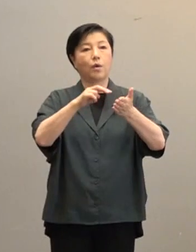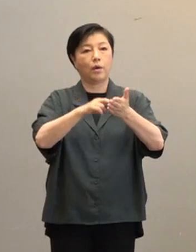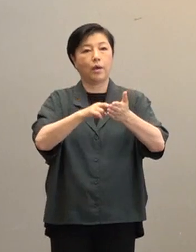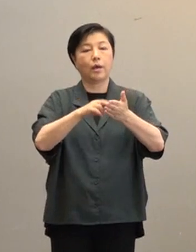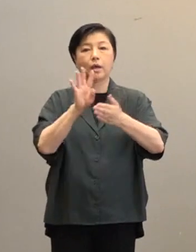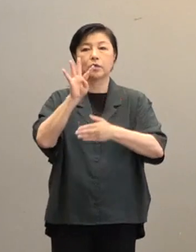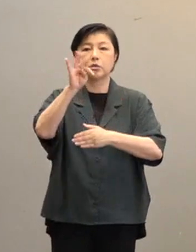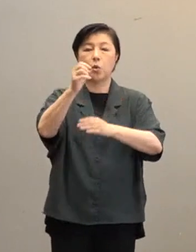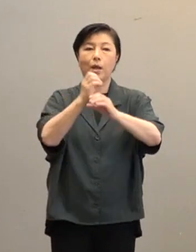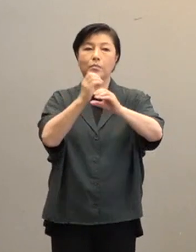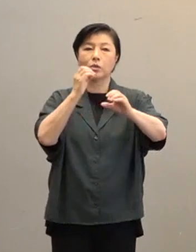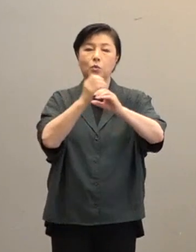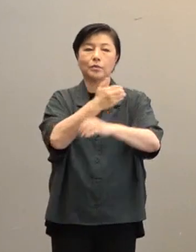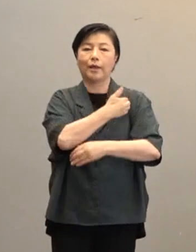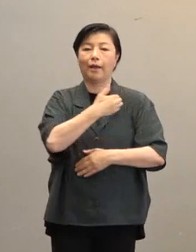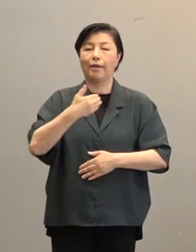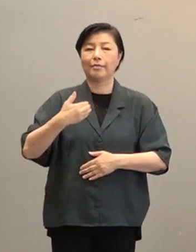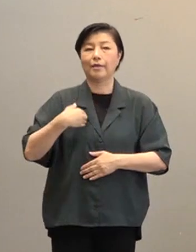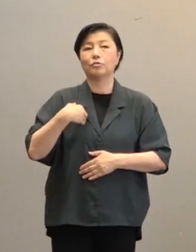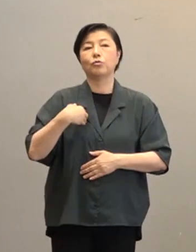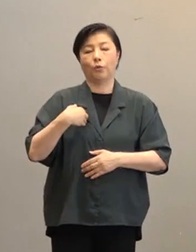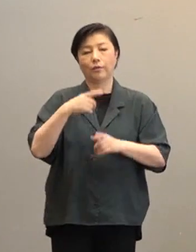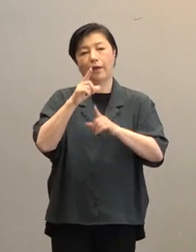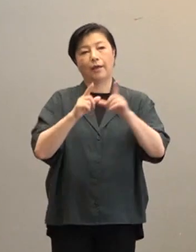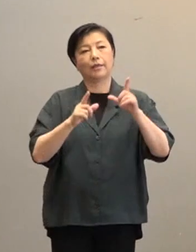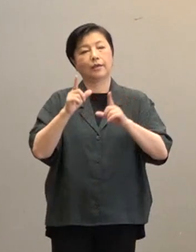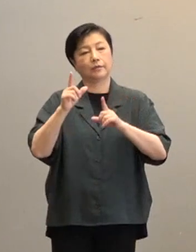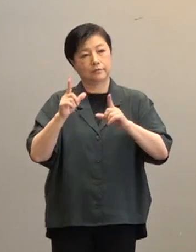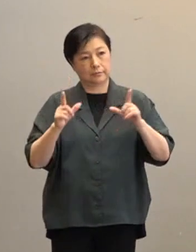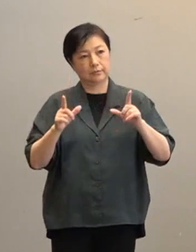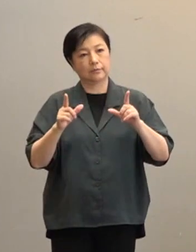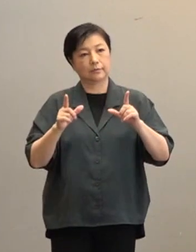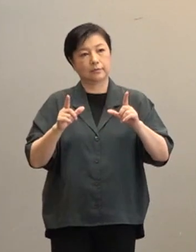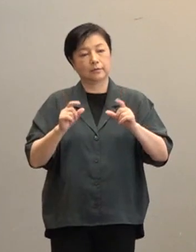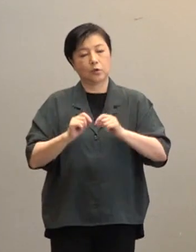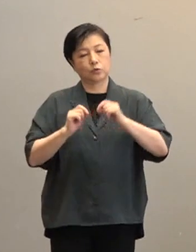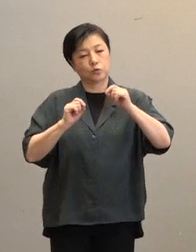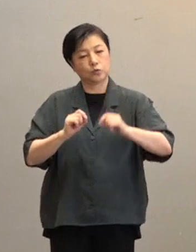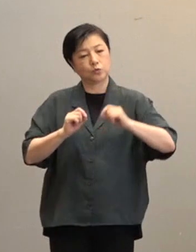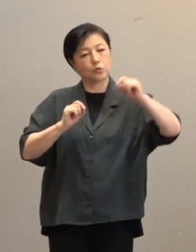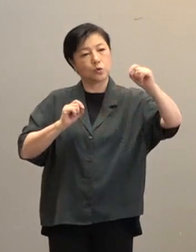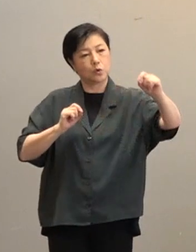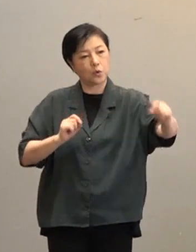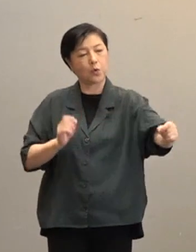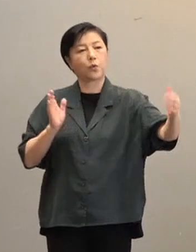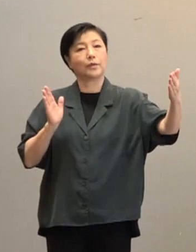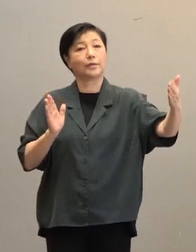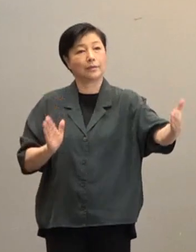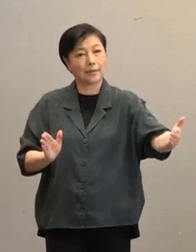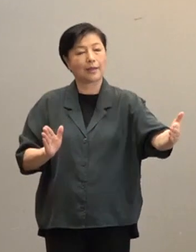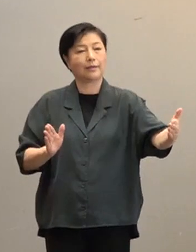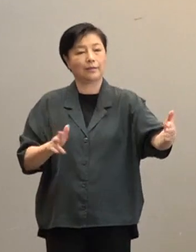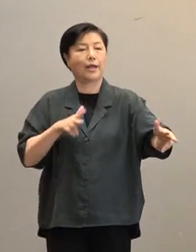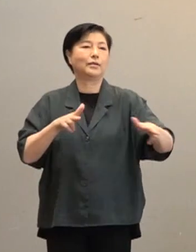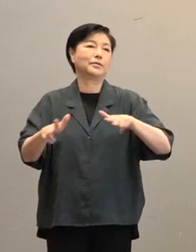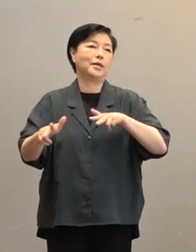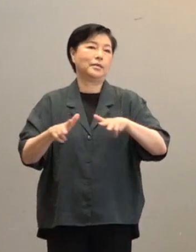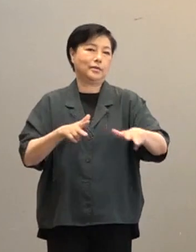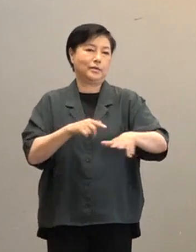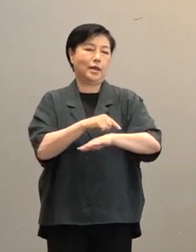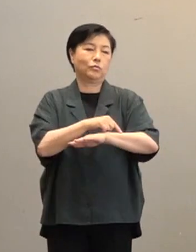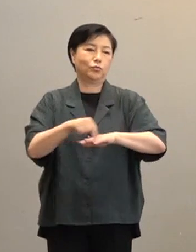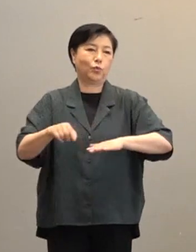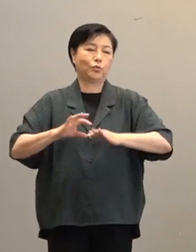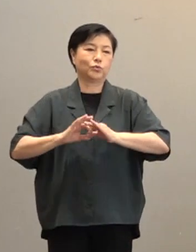見通しが持てるような形のですね、中長期的な視点に立った政策を続